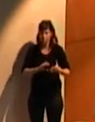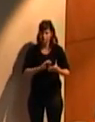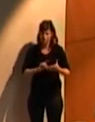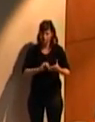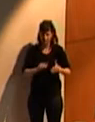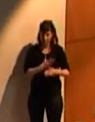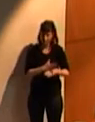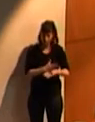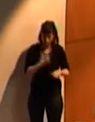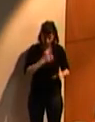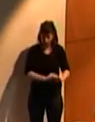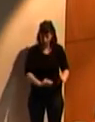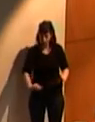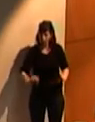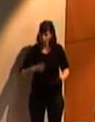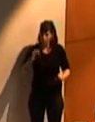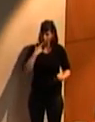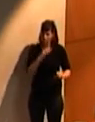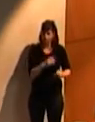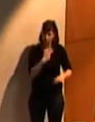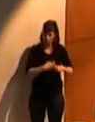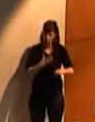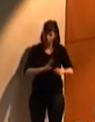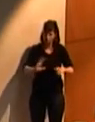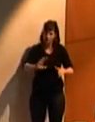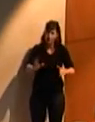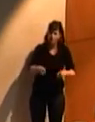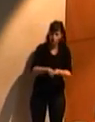en fait de l'enveloppe, et les assises